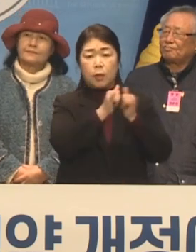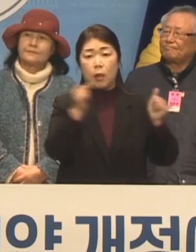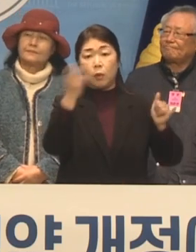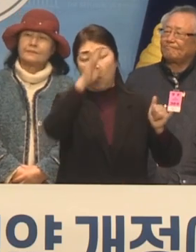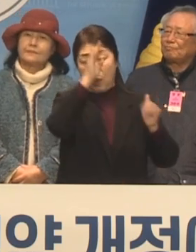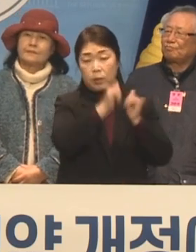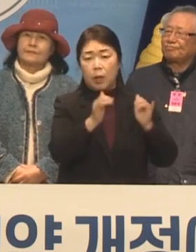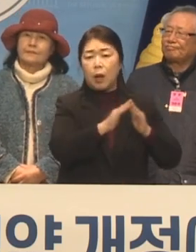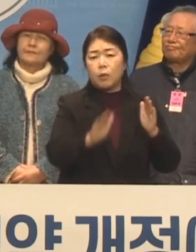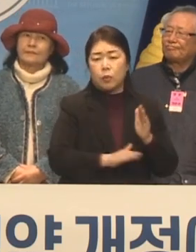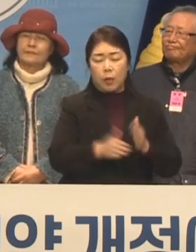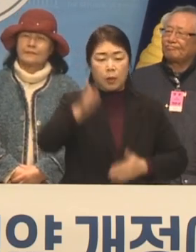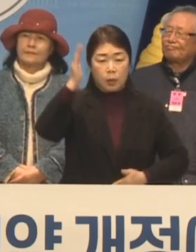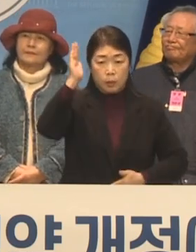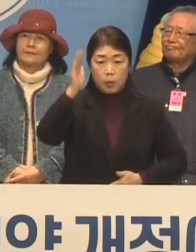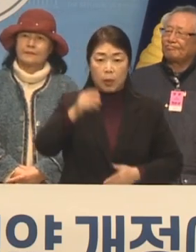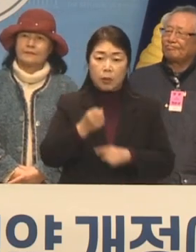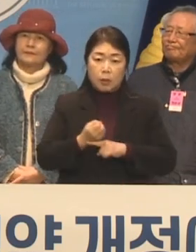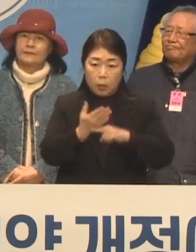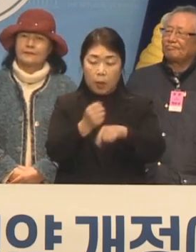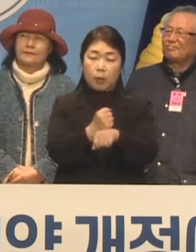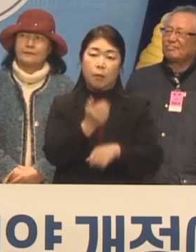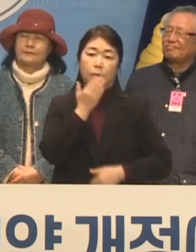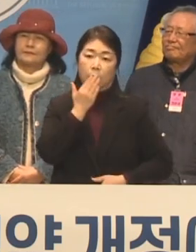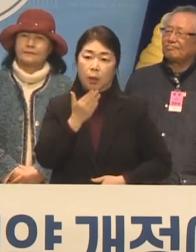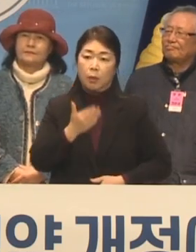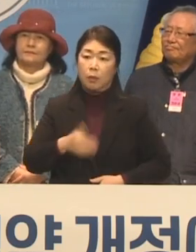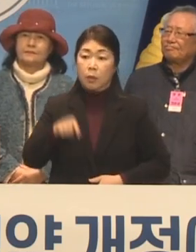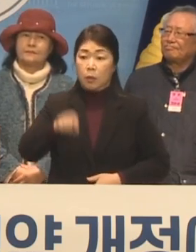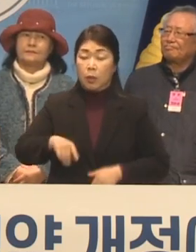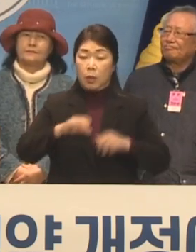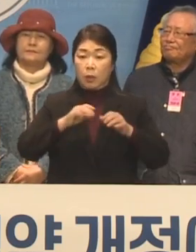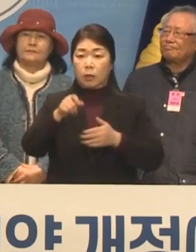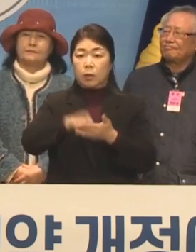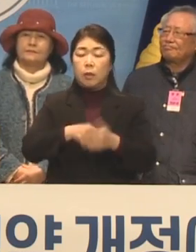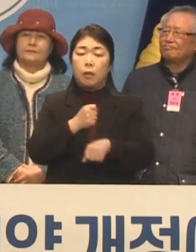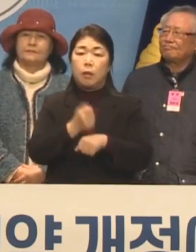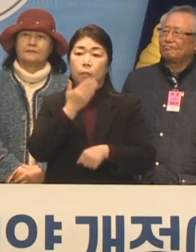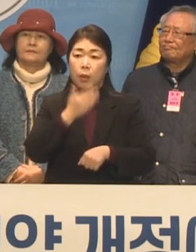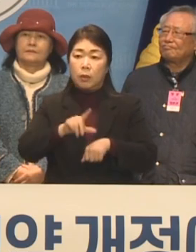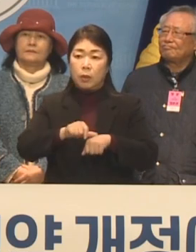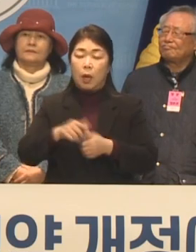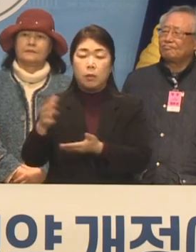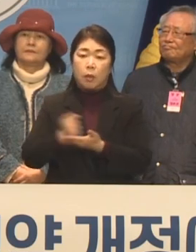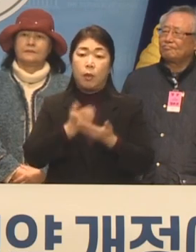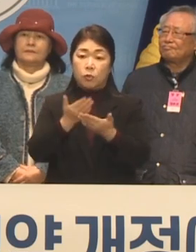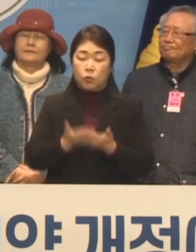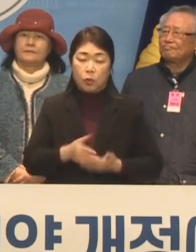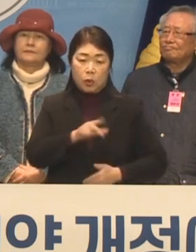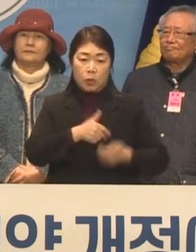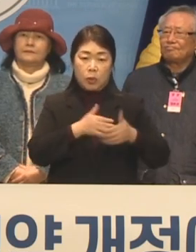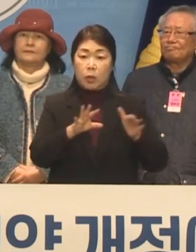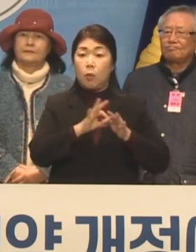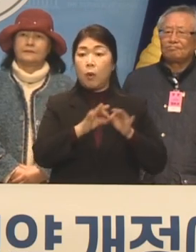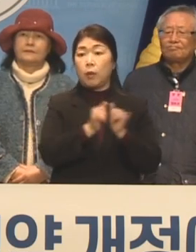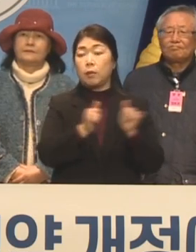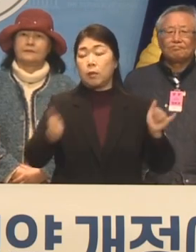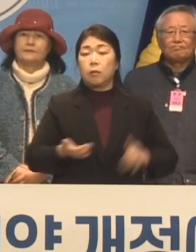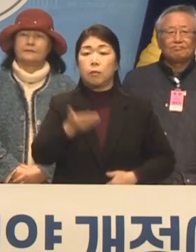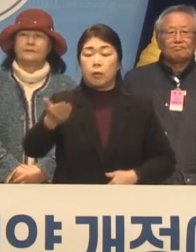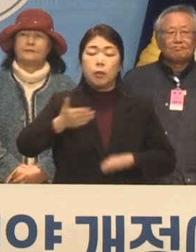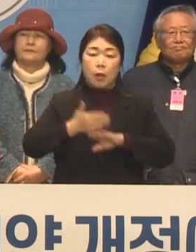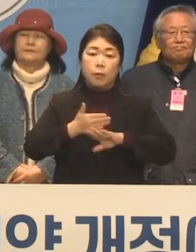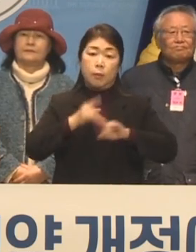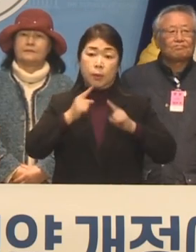가족의 목소리를 전달할 수 있게 자리를 만들어주신 이성만 의원님과 의원실 관계자분께